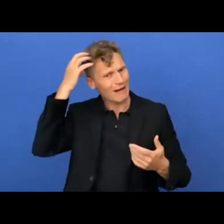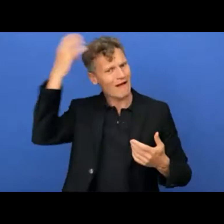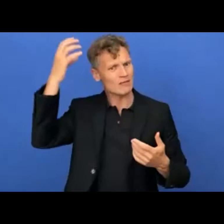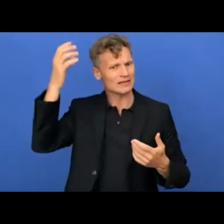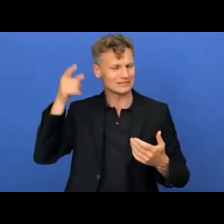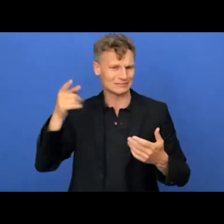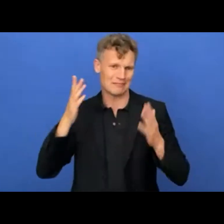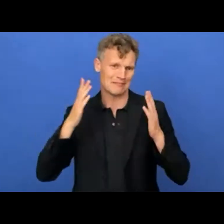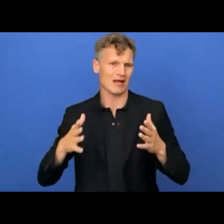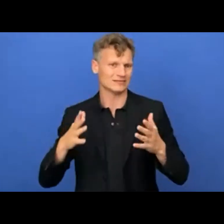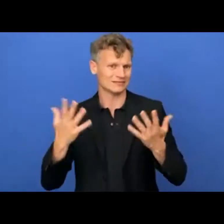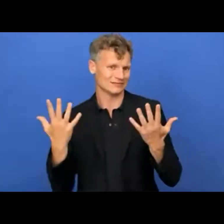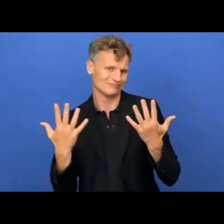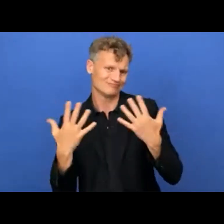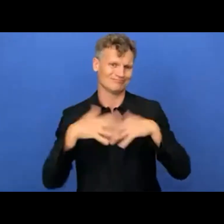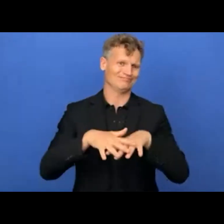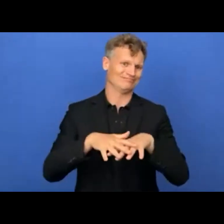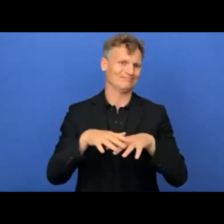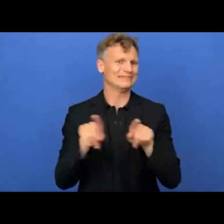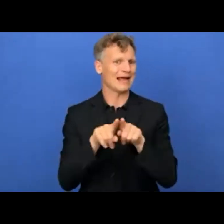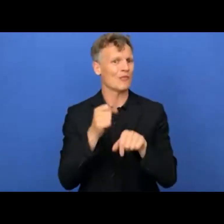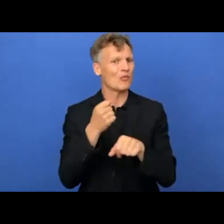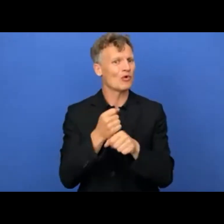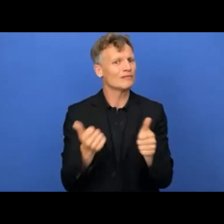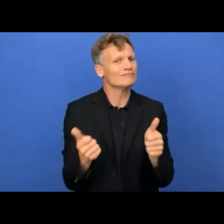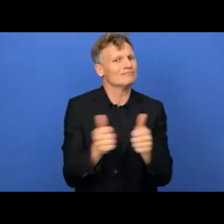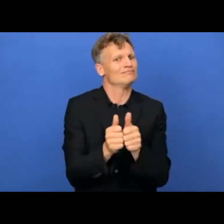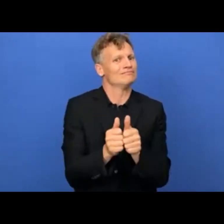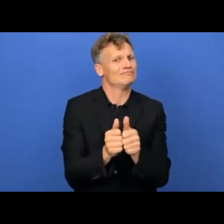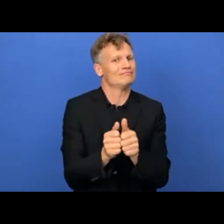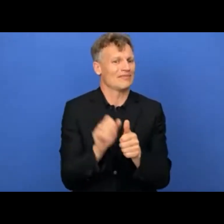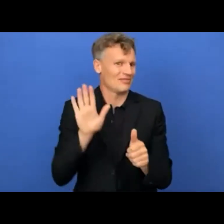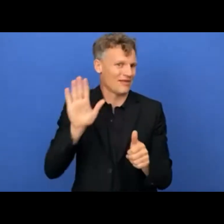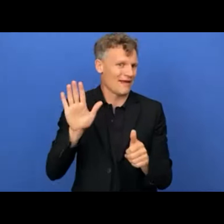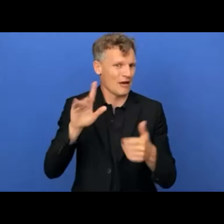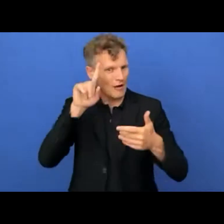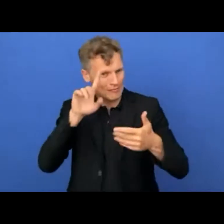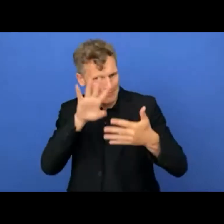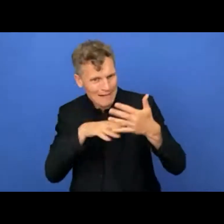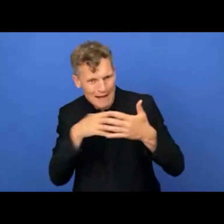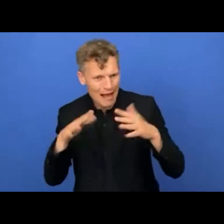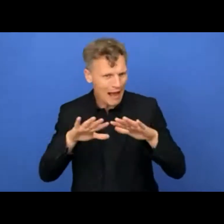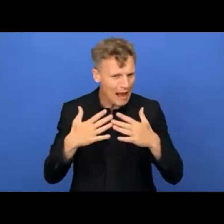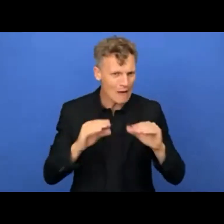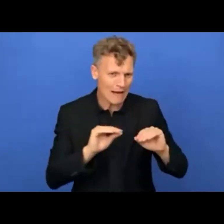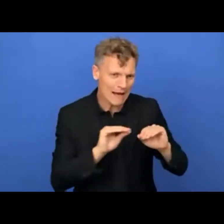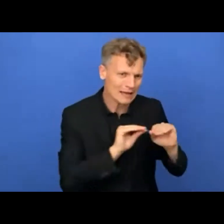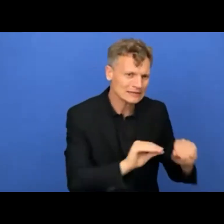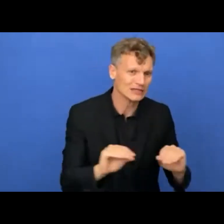Et certains États intègrent ces acteurs dans leur programme, dans